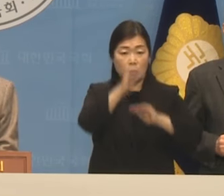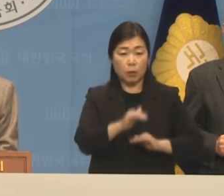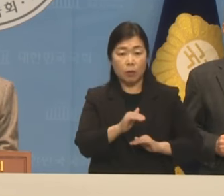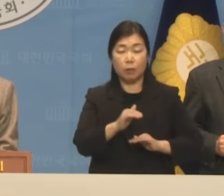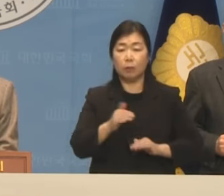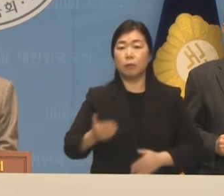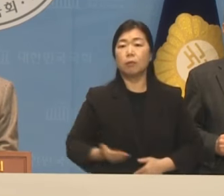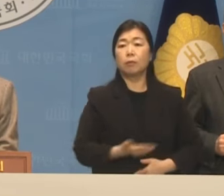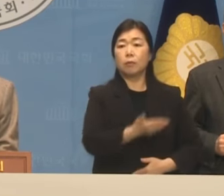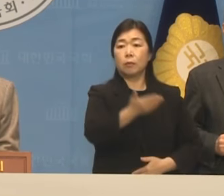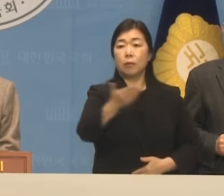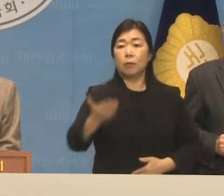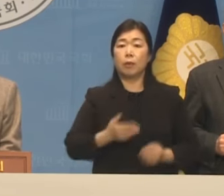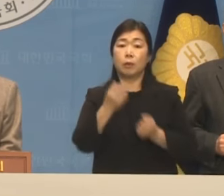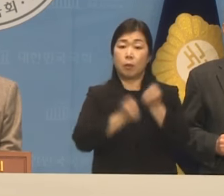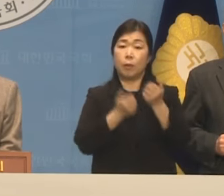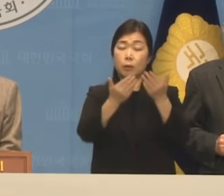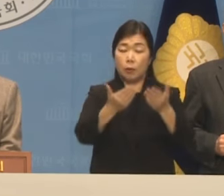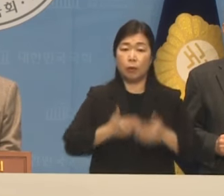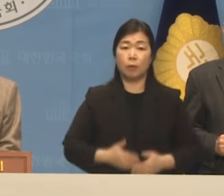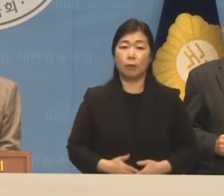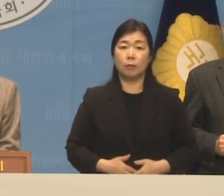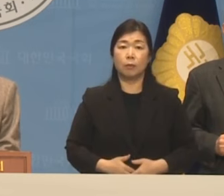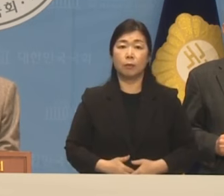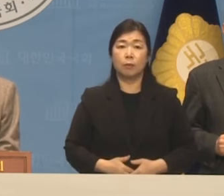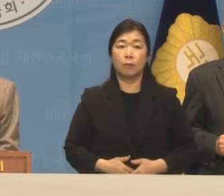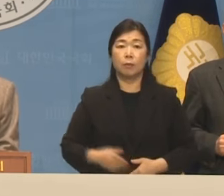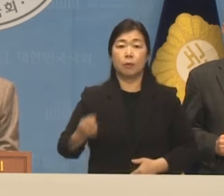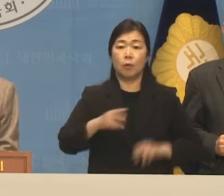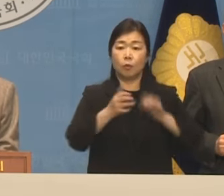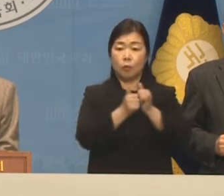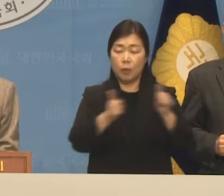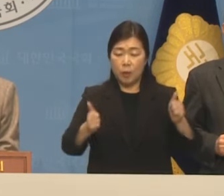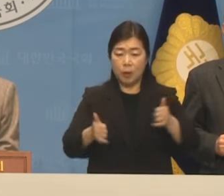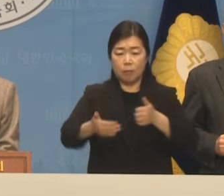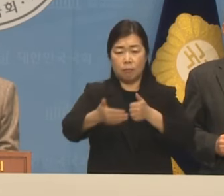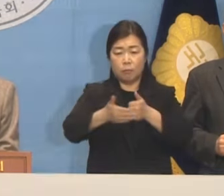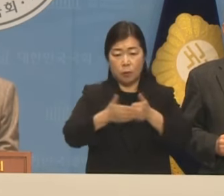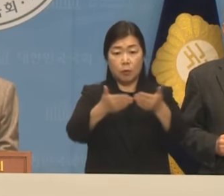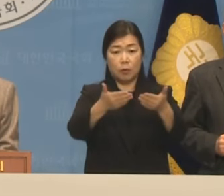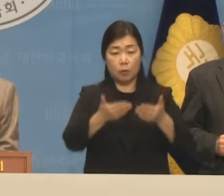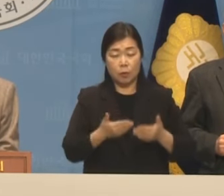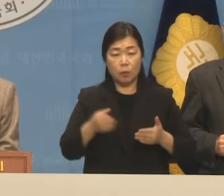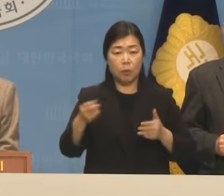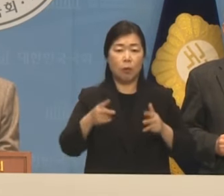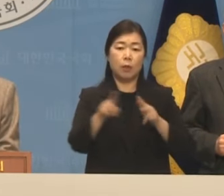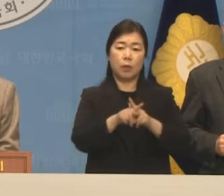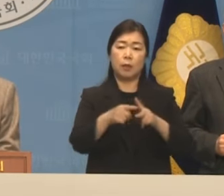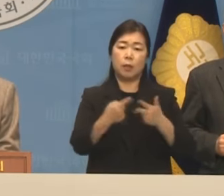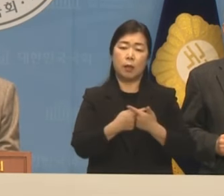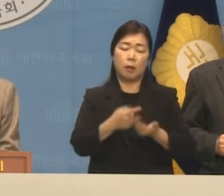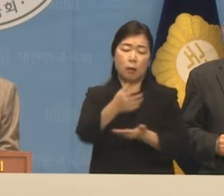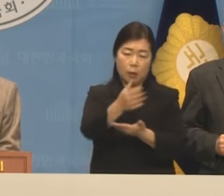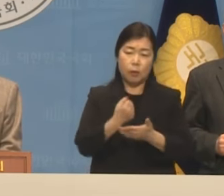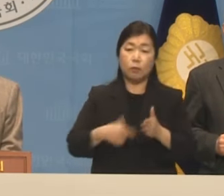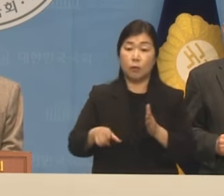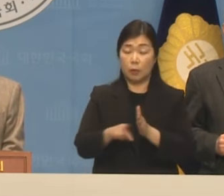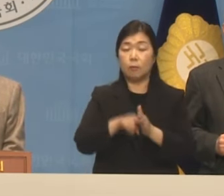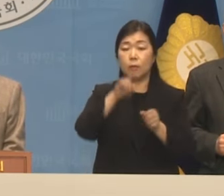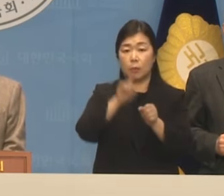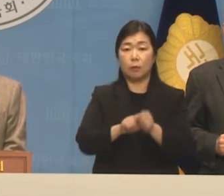국민께 말씀드리고 국민의 폭넓은 지지와 이해를 얻고자